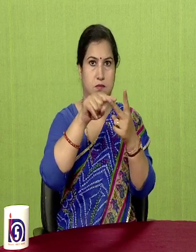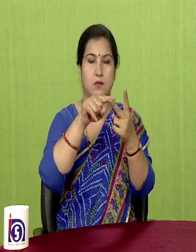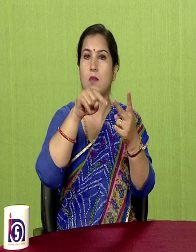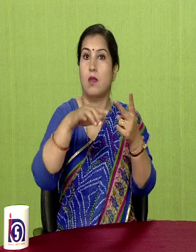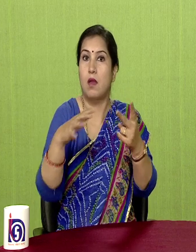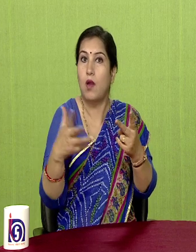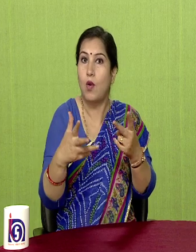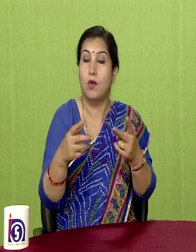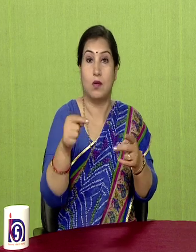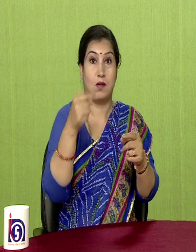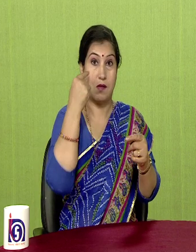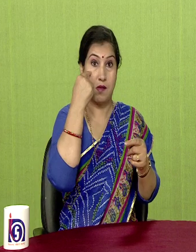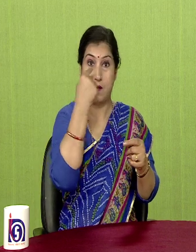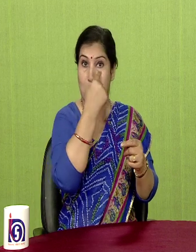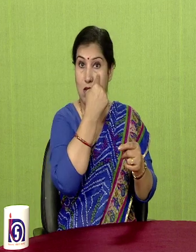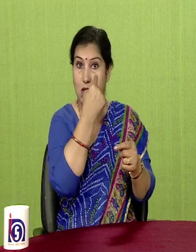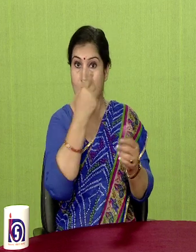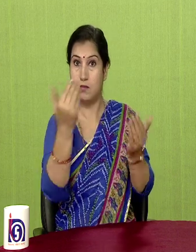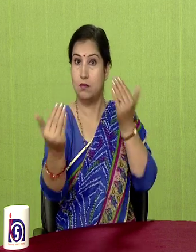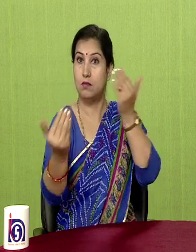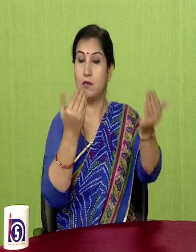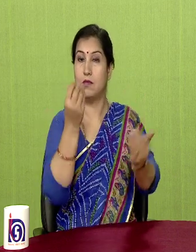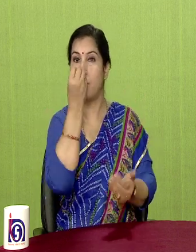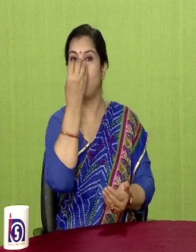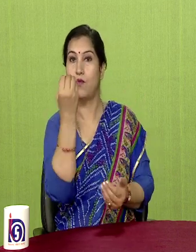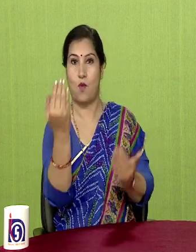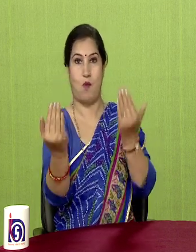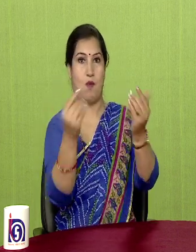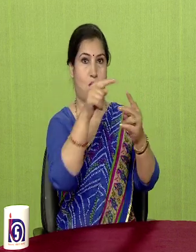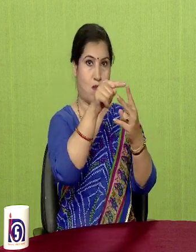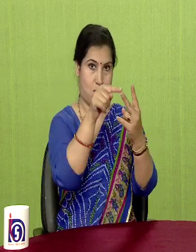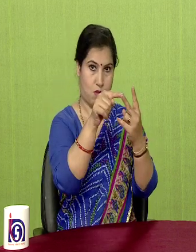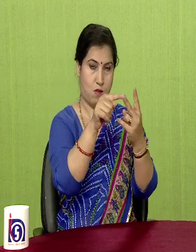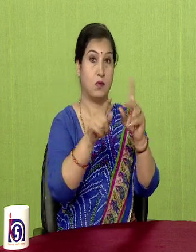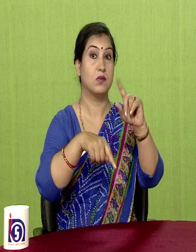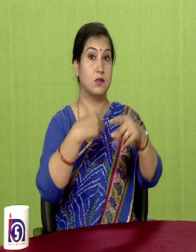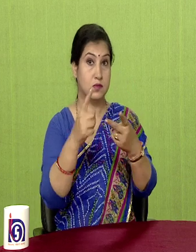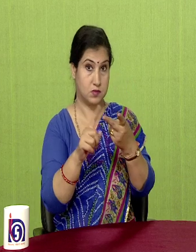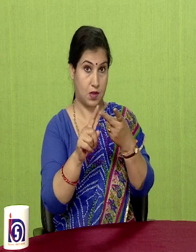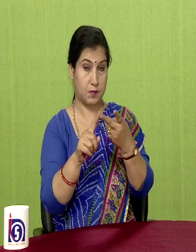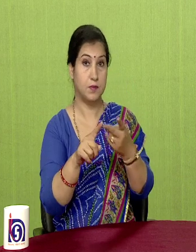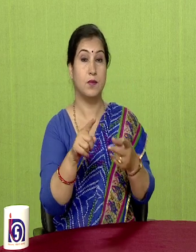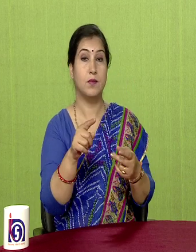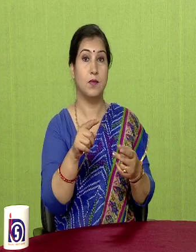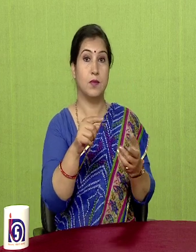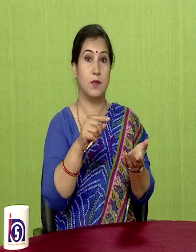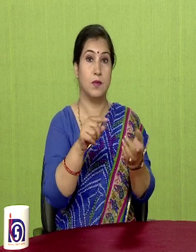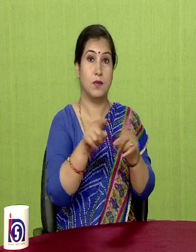यहाँ पर आंखों की उपमा कमल से दी गई है, इसलिए नीरज नयन में उपमा अलंकार